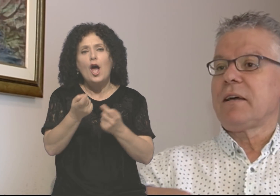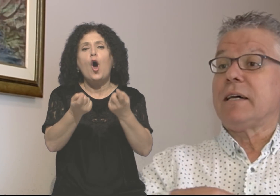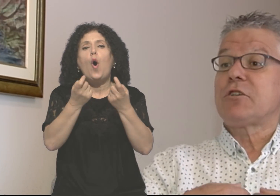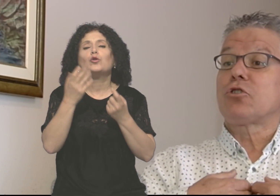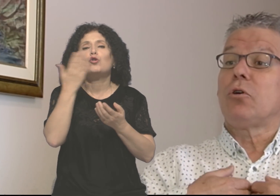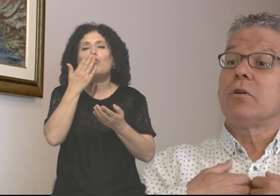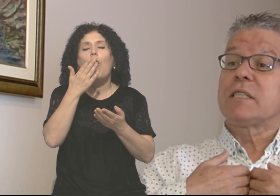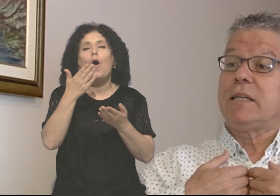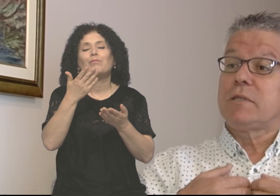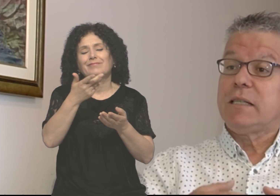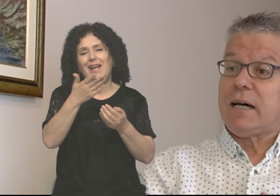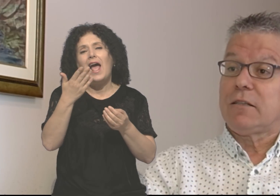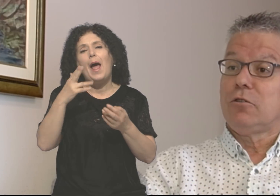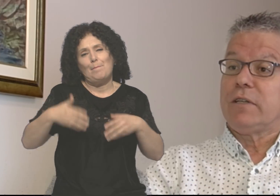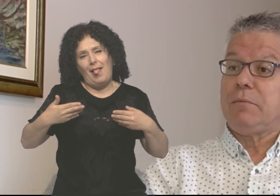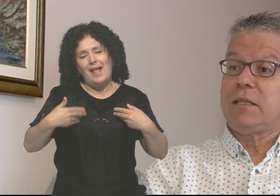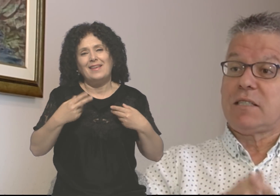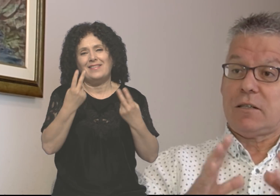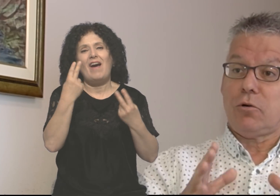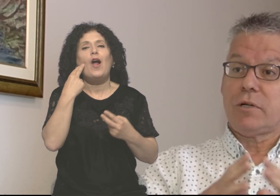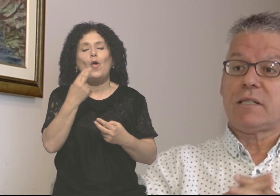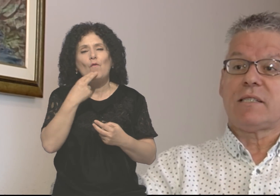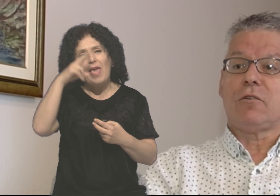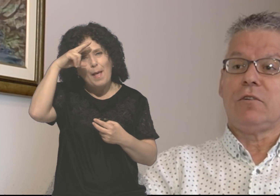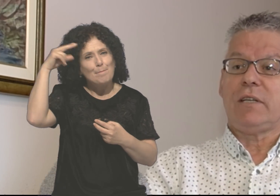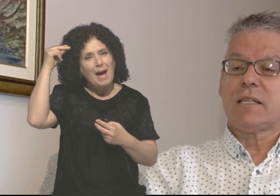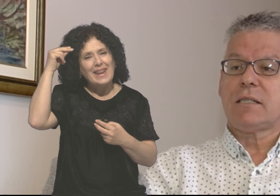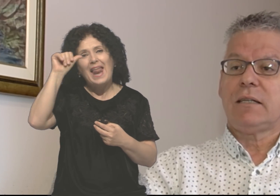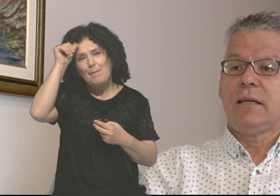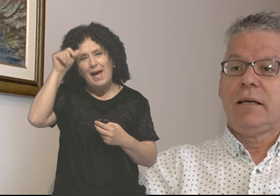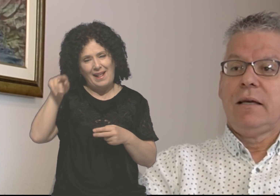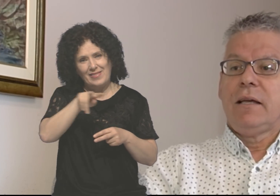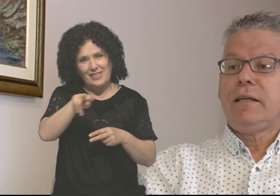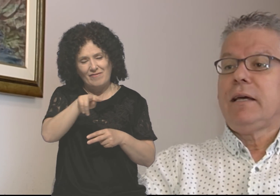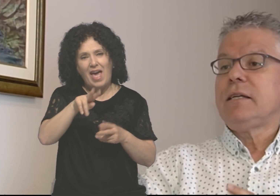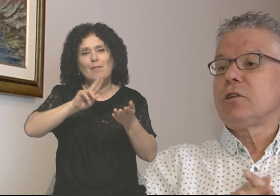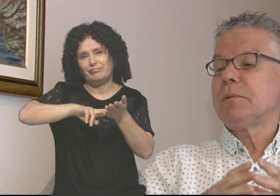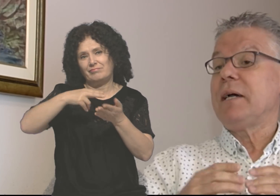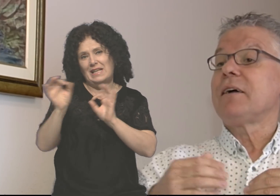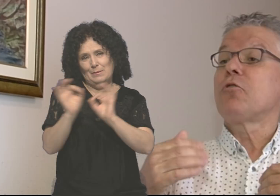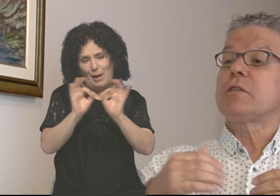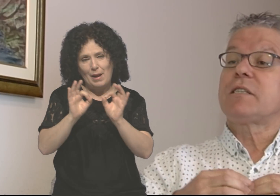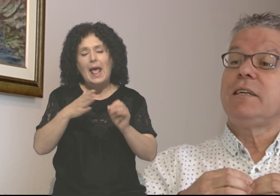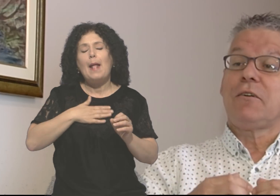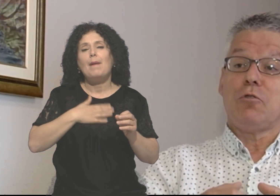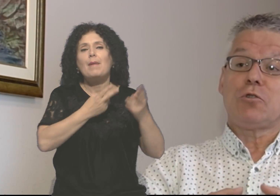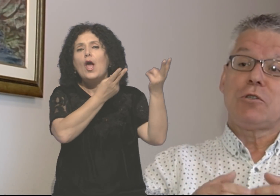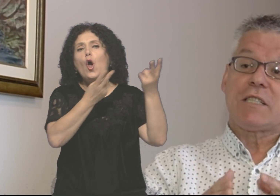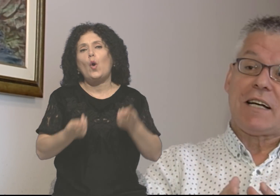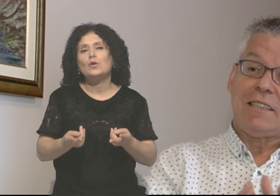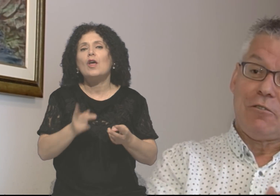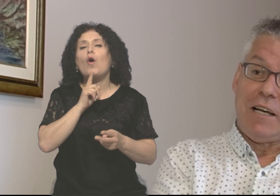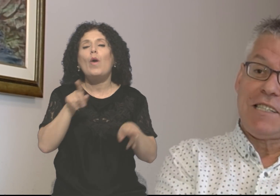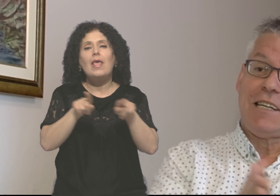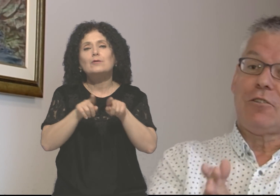училиштова каде што се едуцираат глувонемите за да го користат знакомниот јазик. Ние исто имаме гости кои што